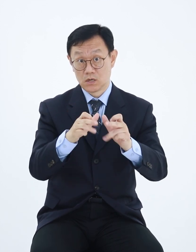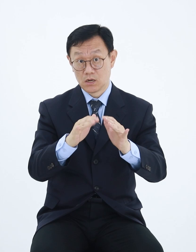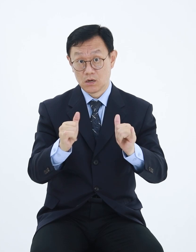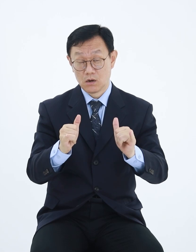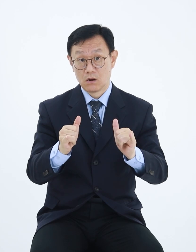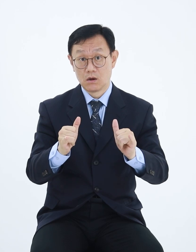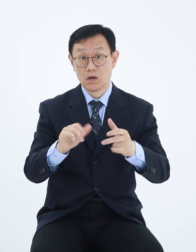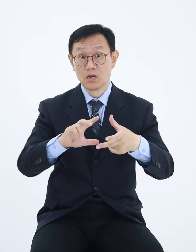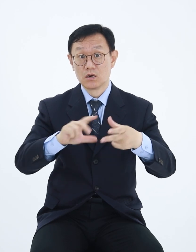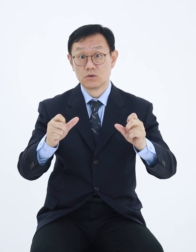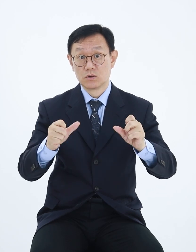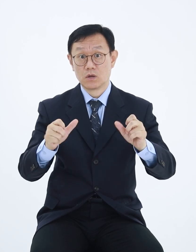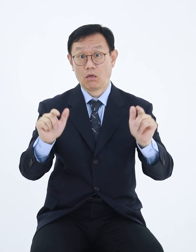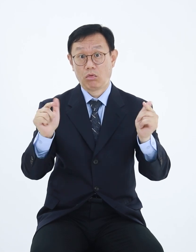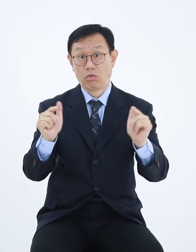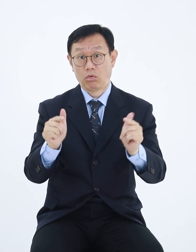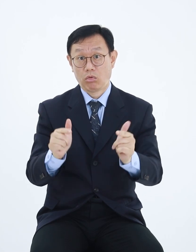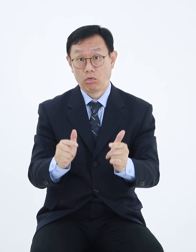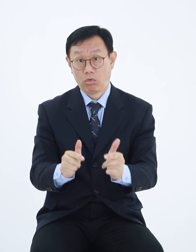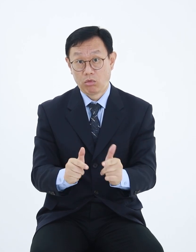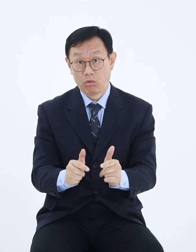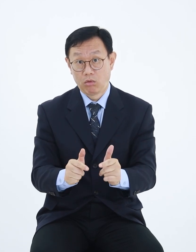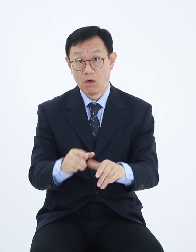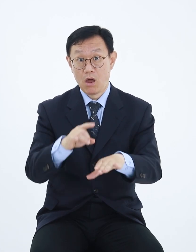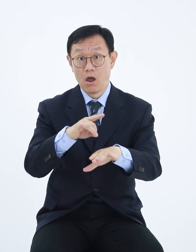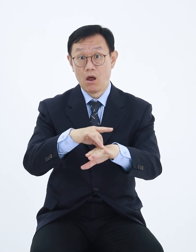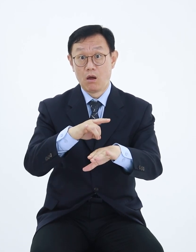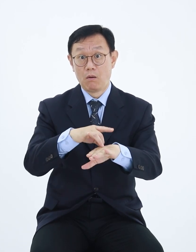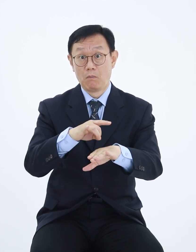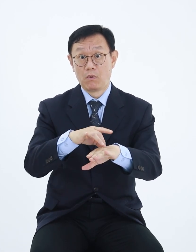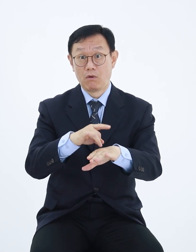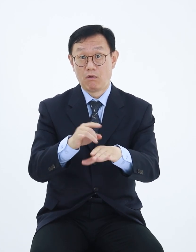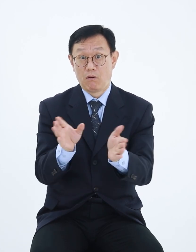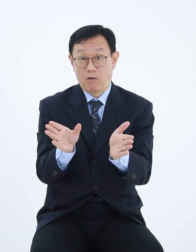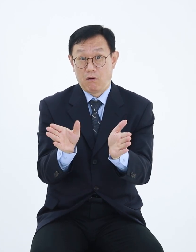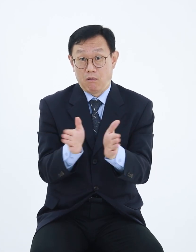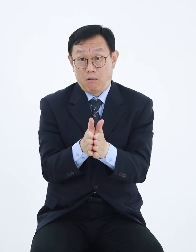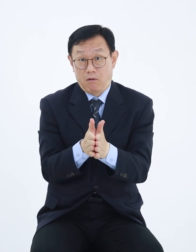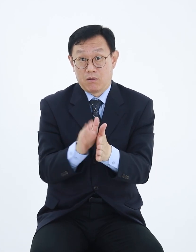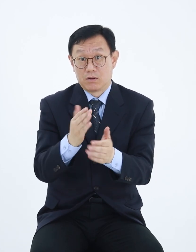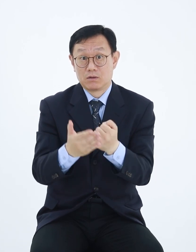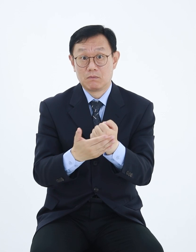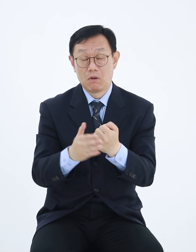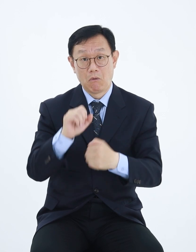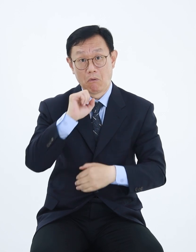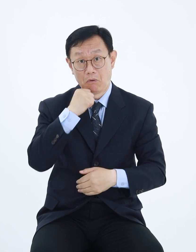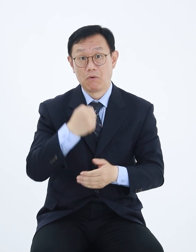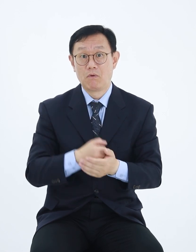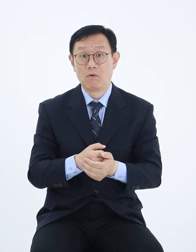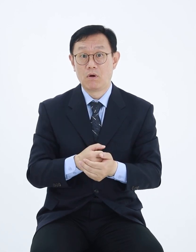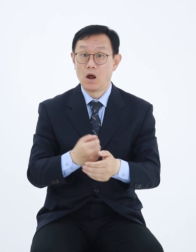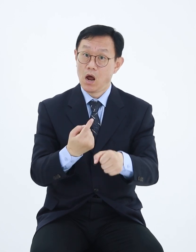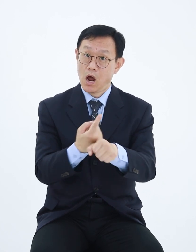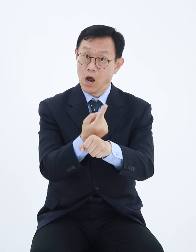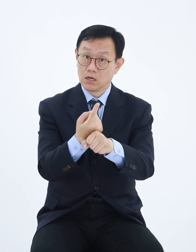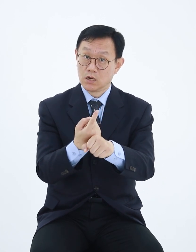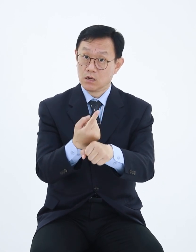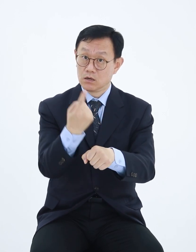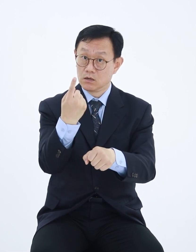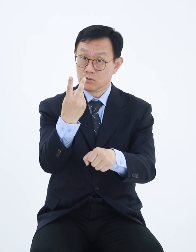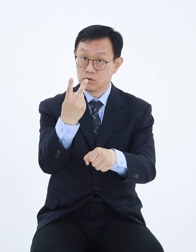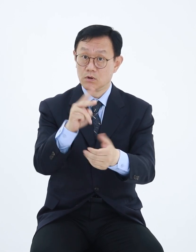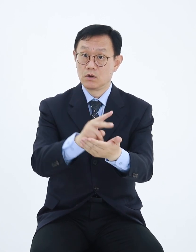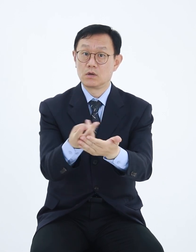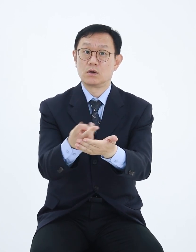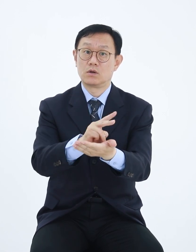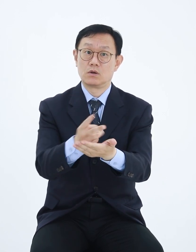근육이 빠지면서 뼈와 피부 사이에 완충 역할을 할 수 있는 것이 없습니다. 그래서 1시간에 2번 정도